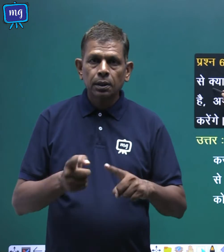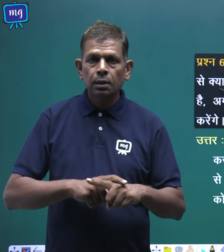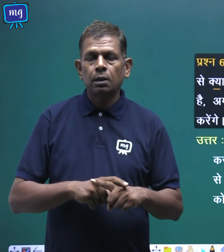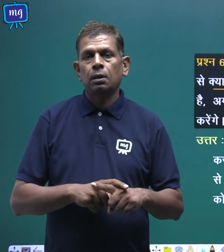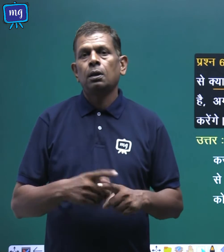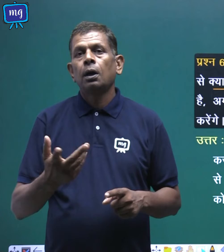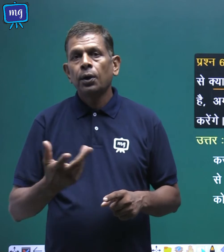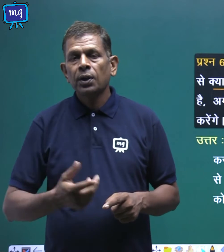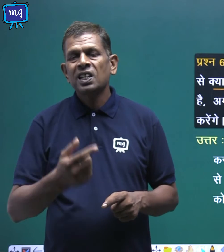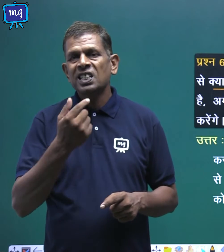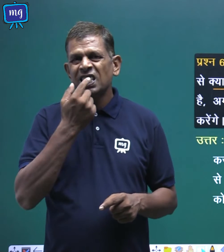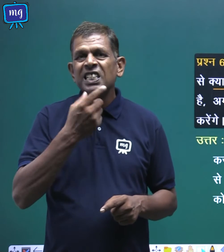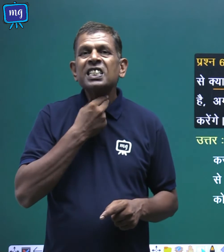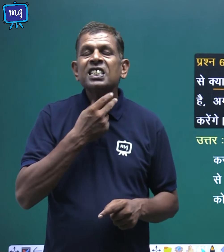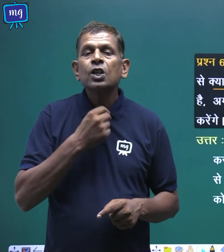क्या चीनी को